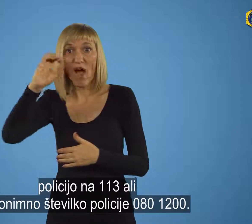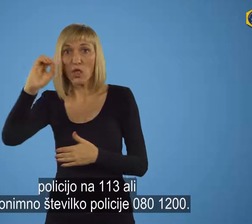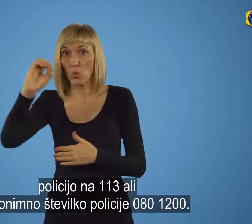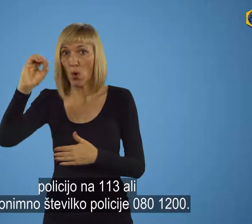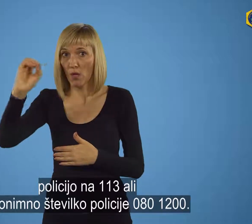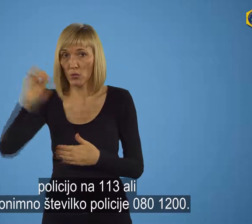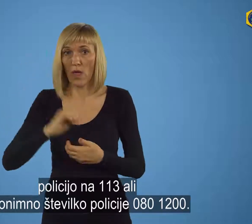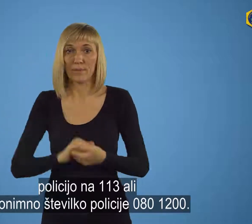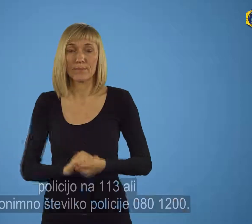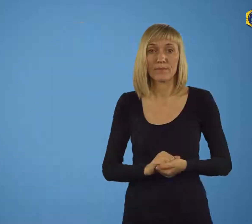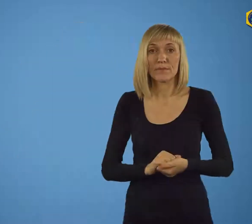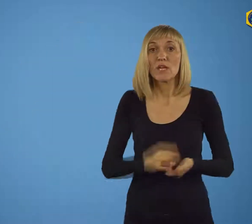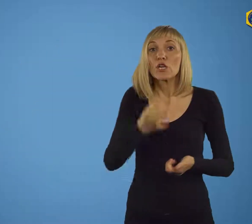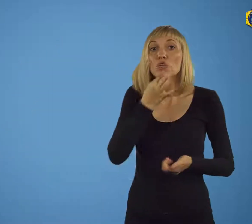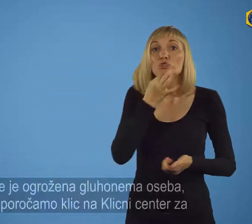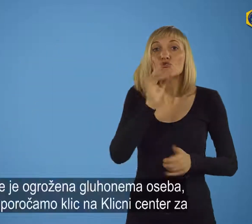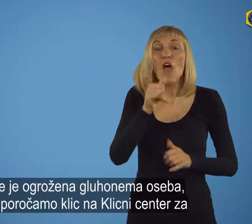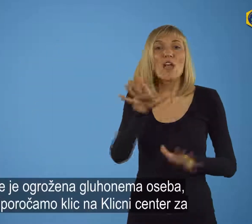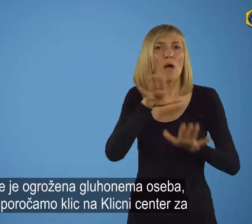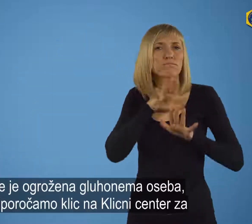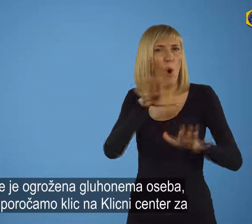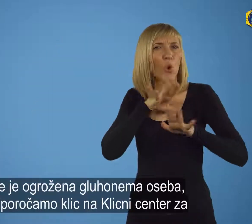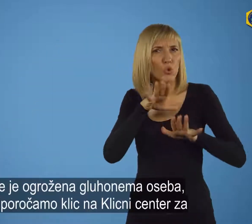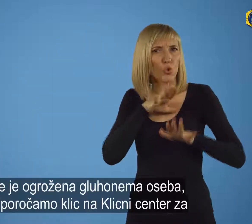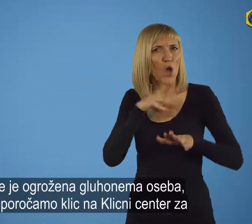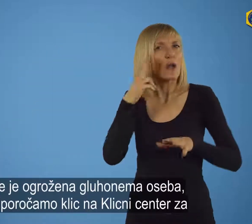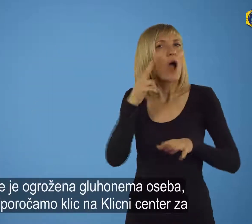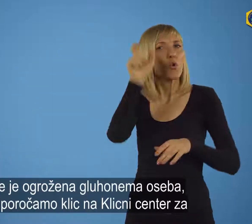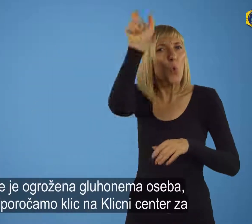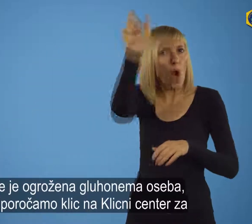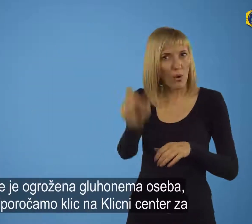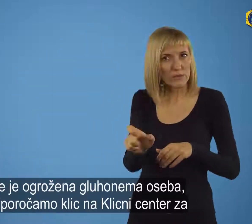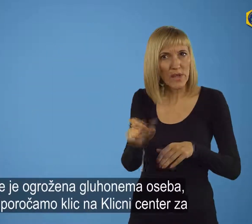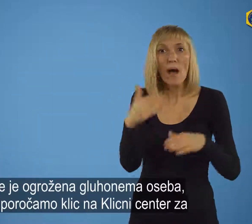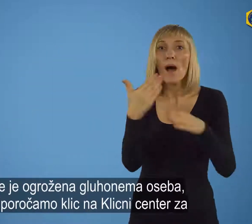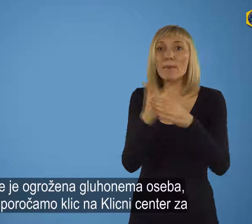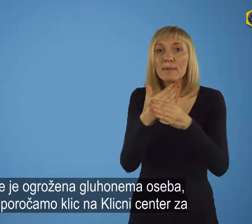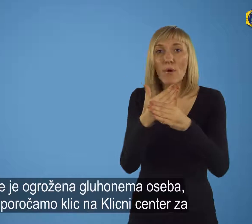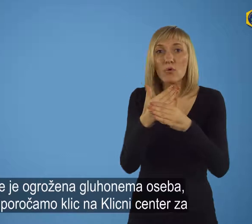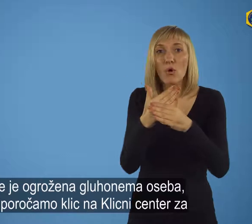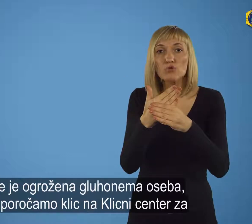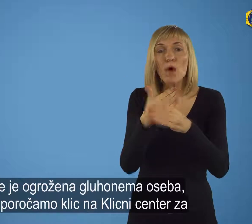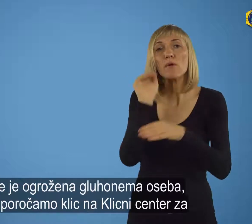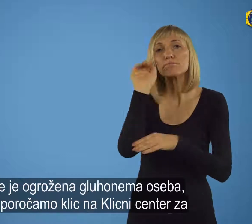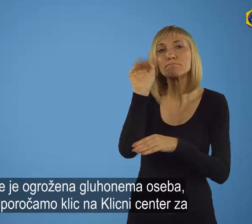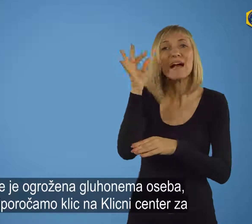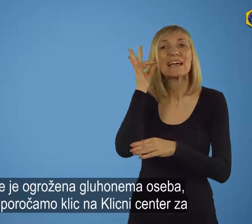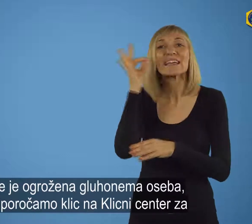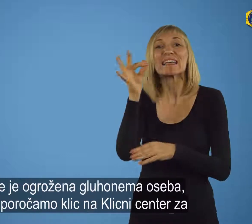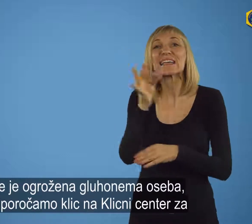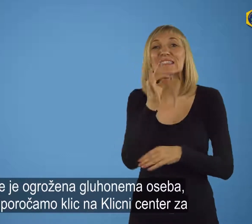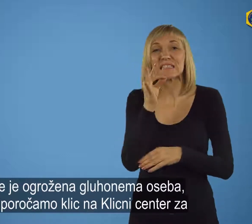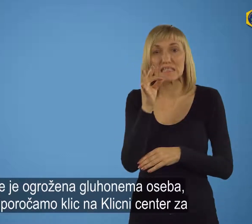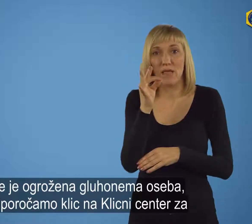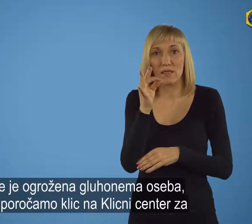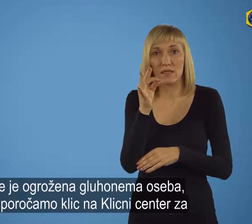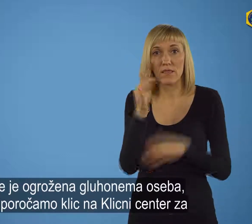1200. Če je ogrožena gluhonema oseba, priporočamo klic na klicni center za osebe z